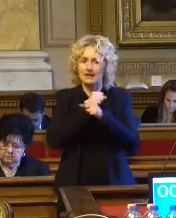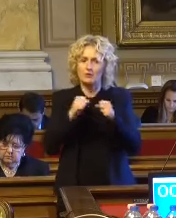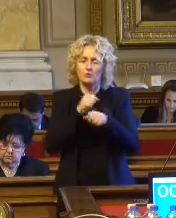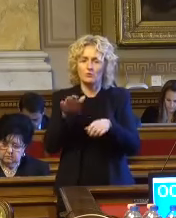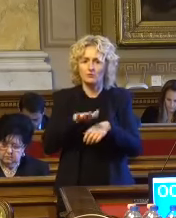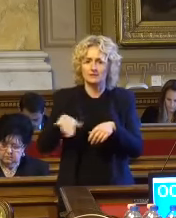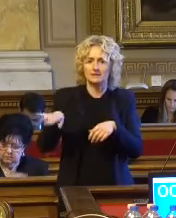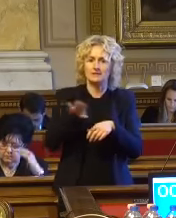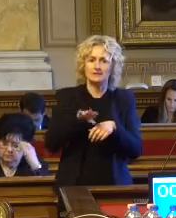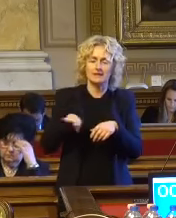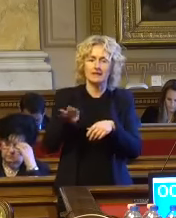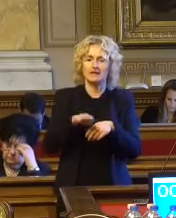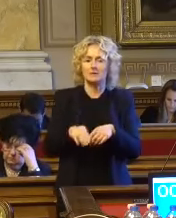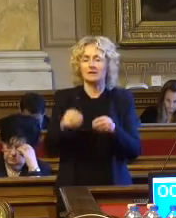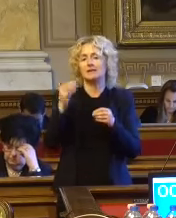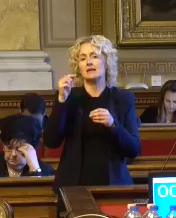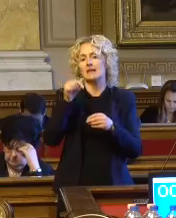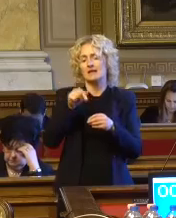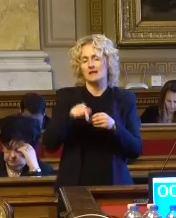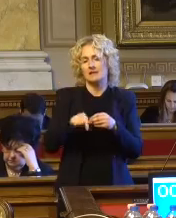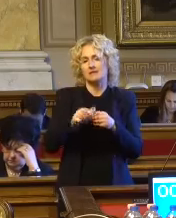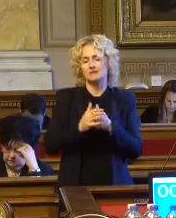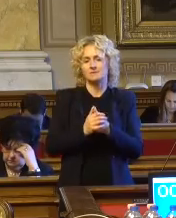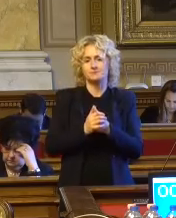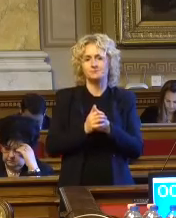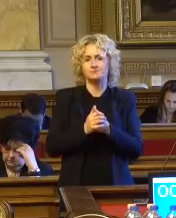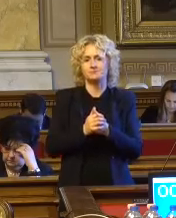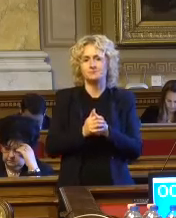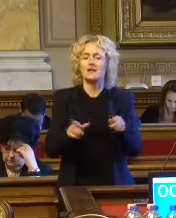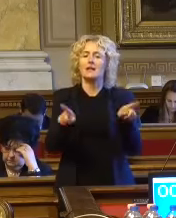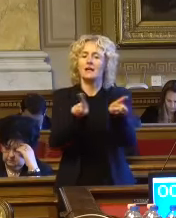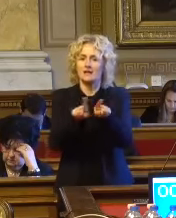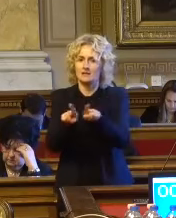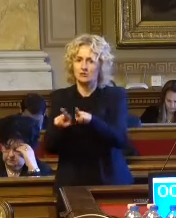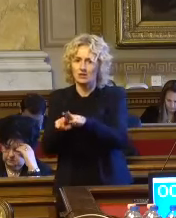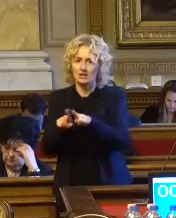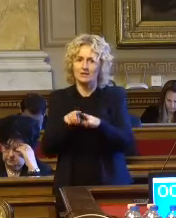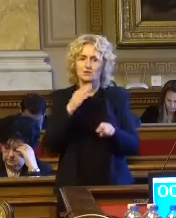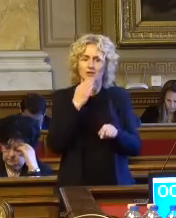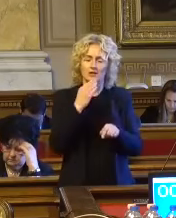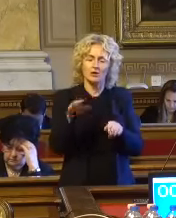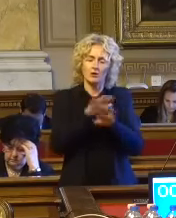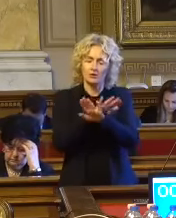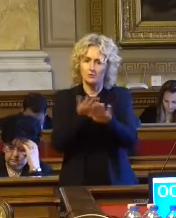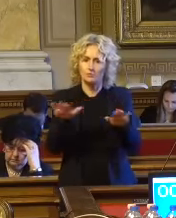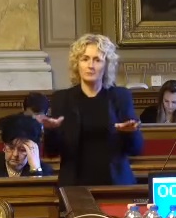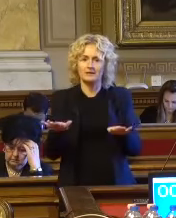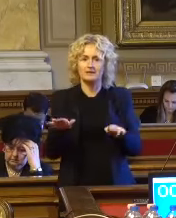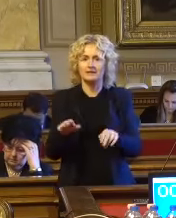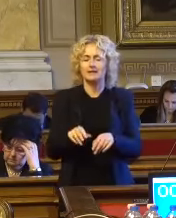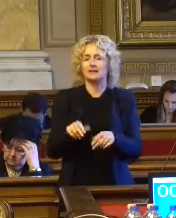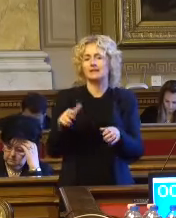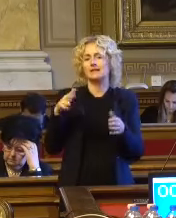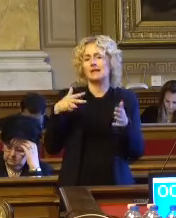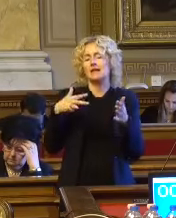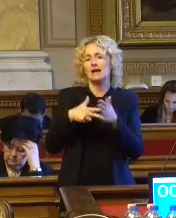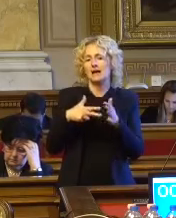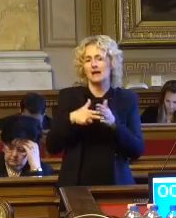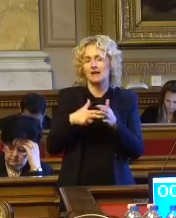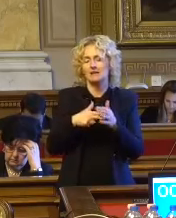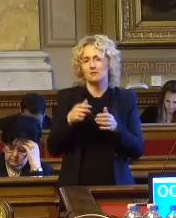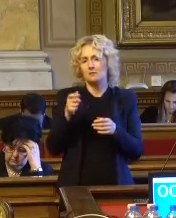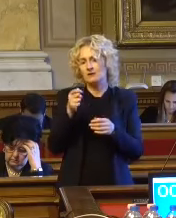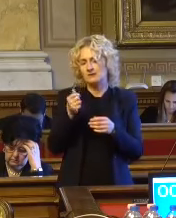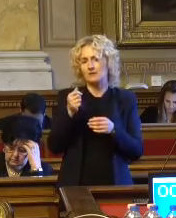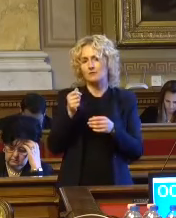bánásmód elvét követően is egységesítenénk mindenkire nézve, és ezt a 3000 forintos óradíjat, használati